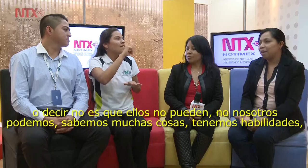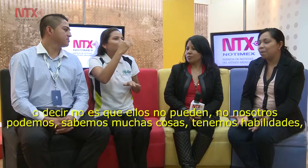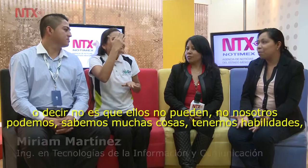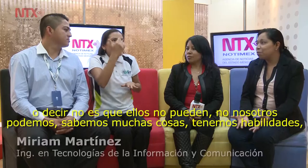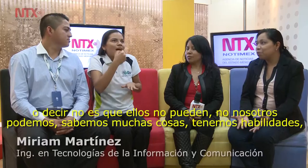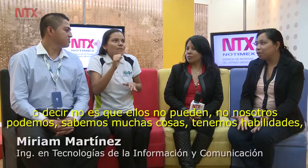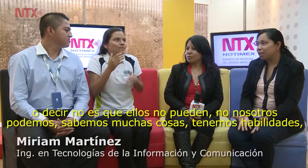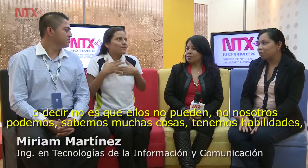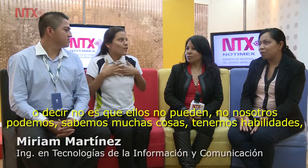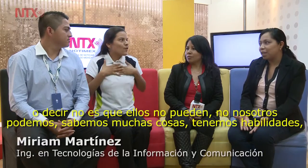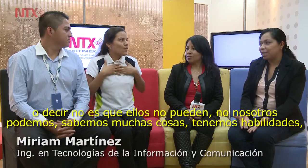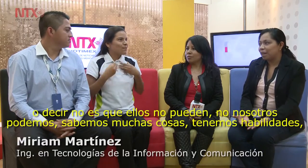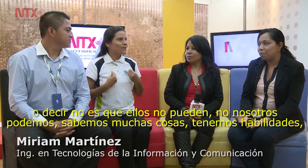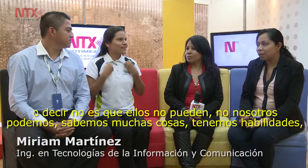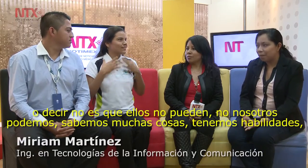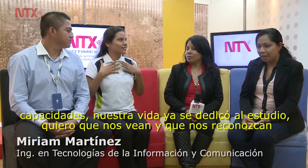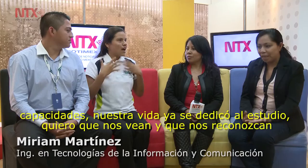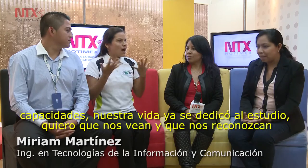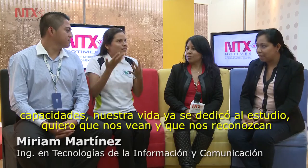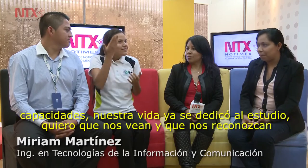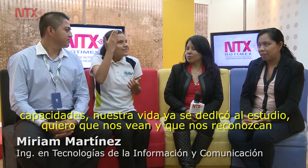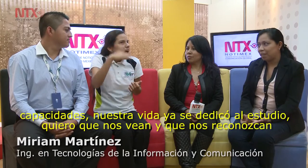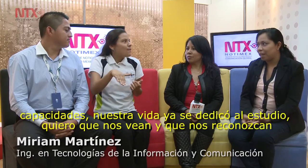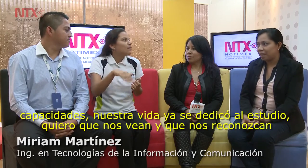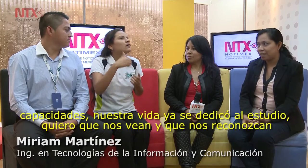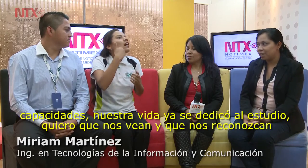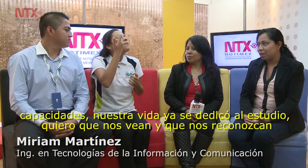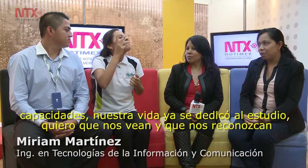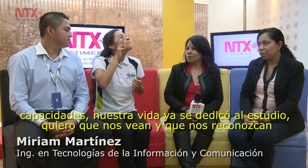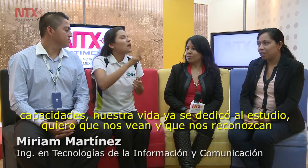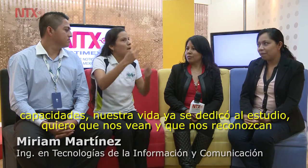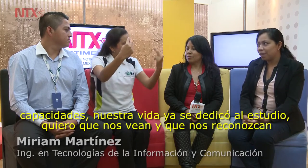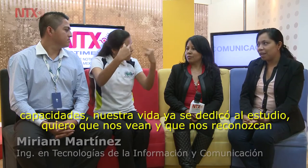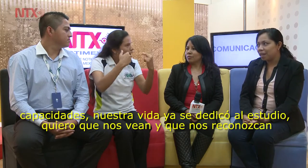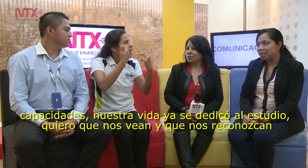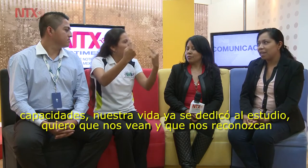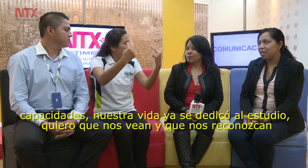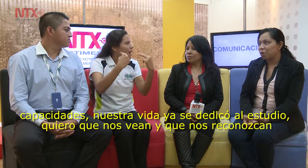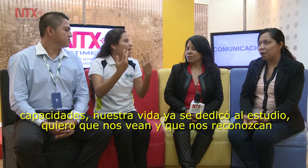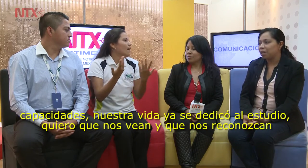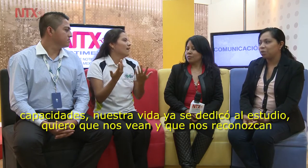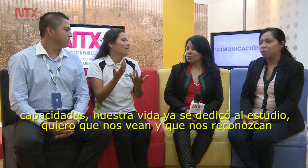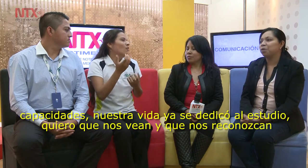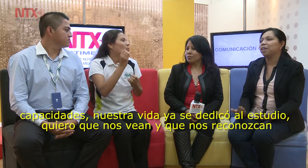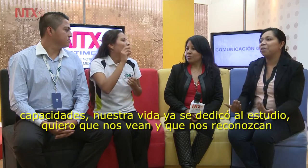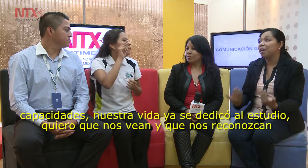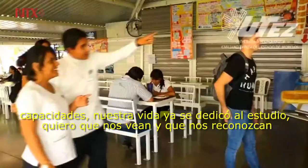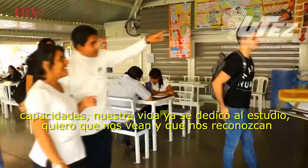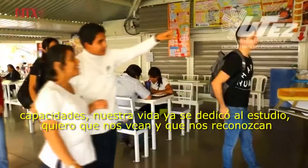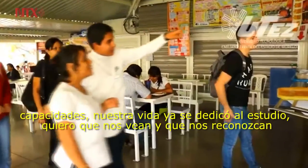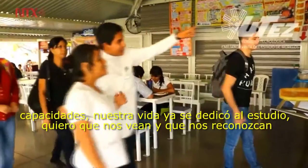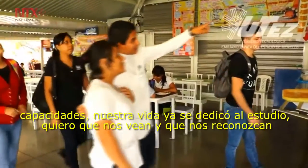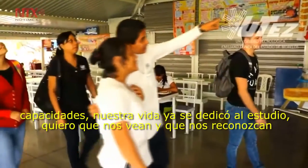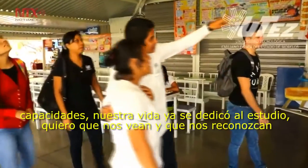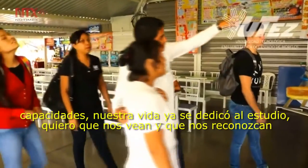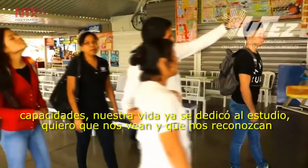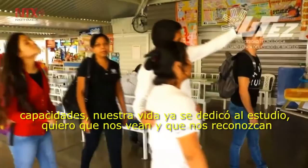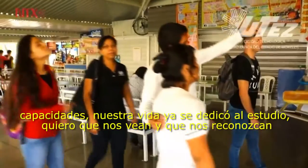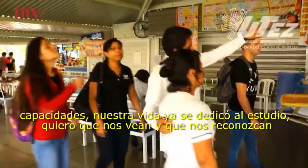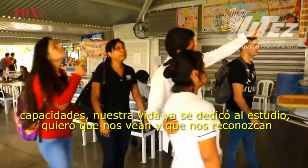Sabemos muchas cosas, tenemos habilidades, capacidades. Nuestra vida ya se dedicó al estudio. Quiero que nos vean, que nos reconozcan